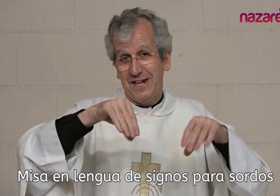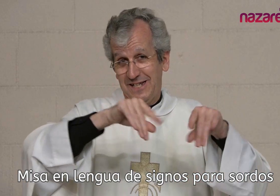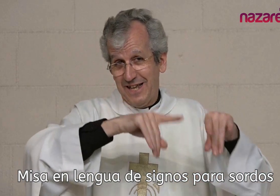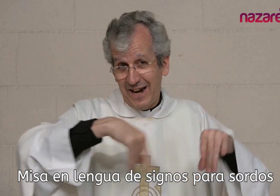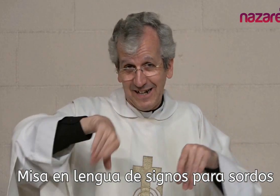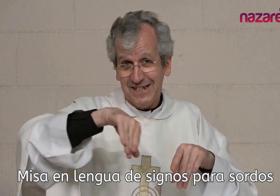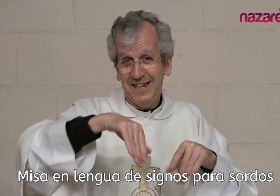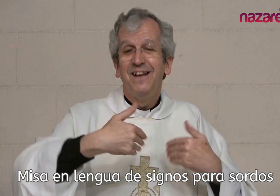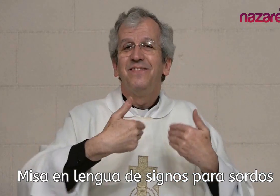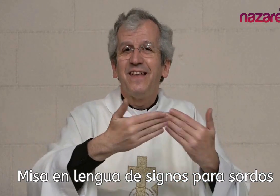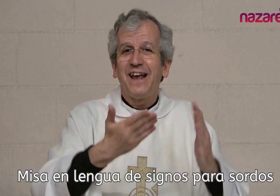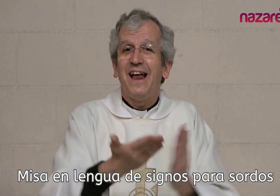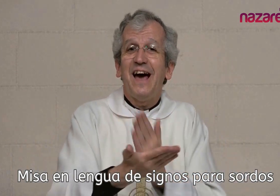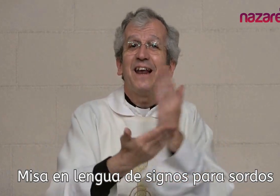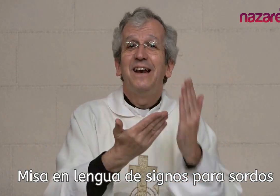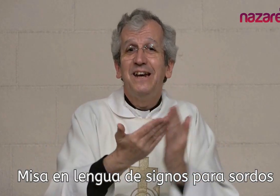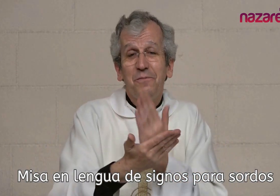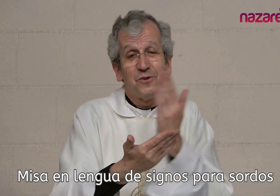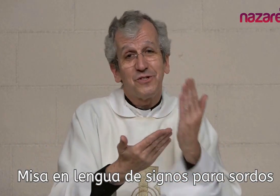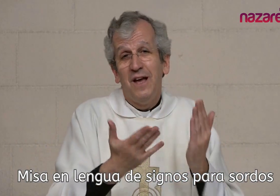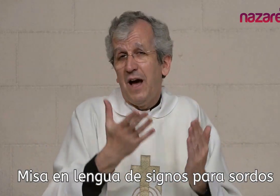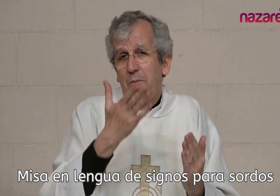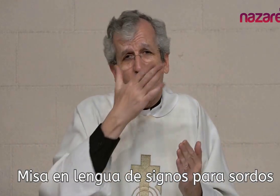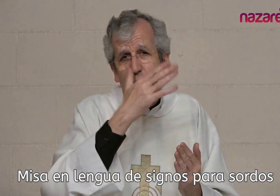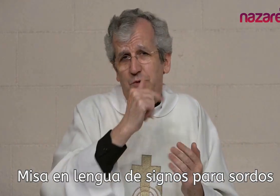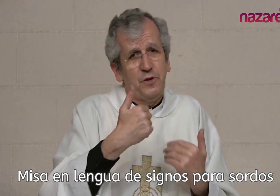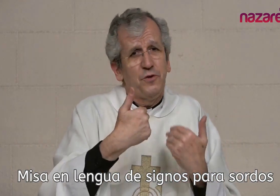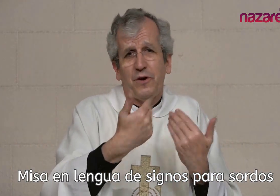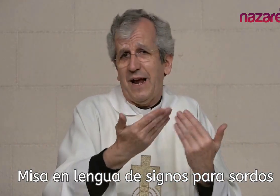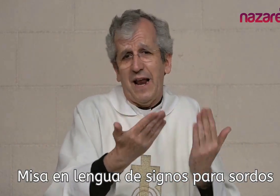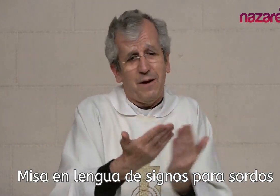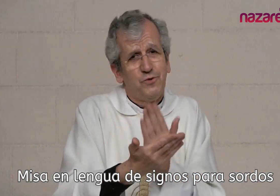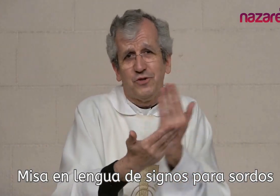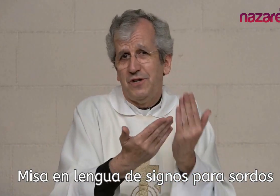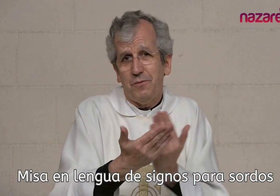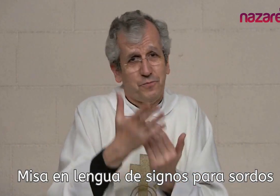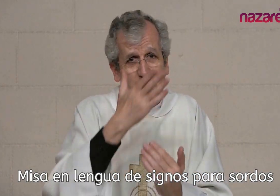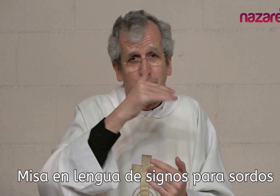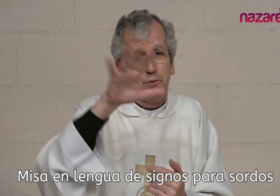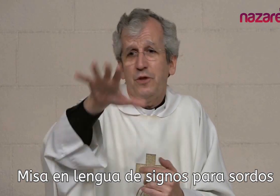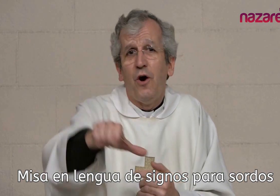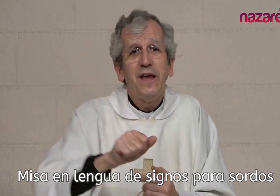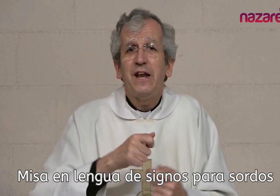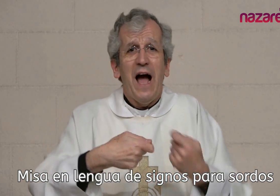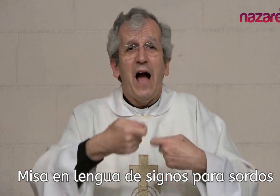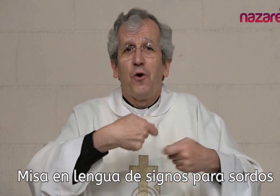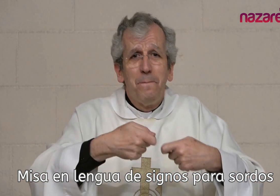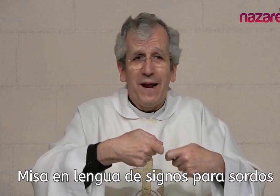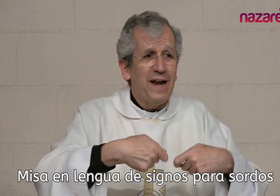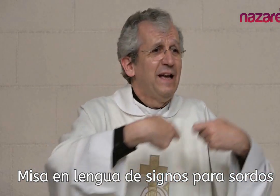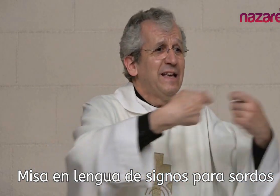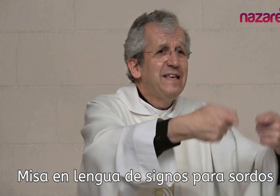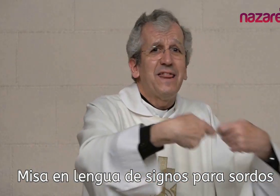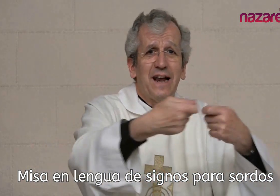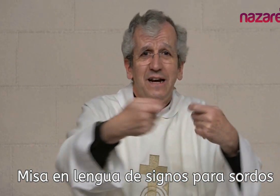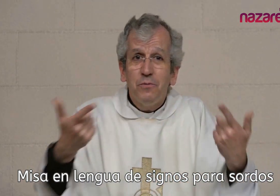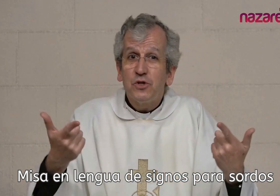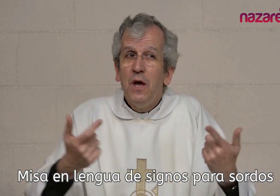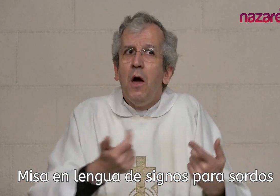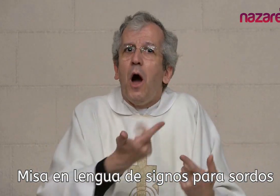nuestras tierras, de regalar libros. A lo mejor no hemos podido regalar muchos libros porque no hemos podido ir a comprar y a dar libros. A lo